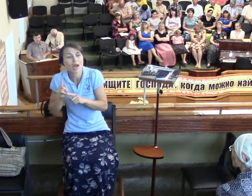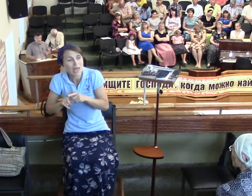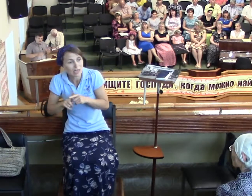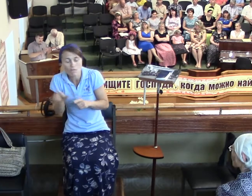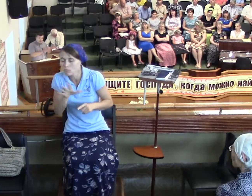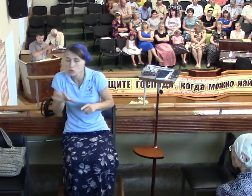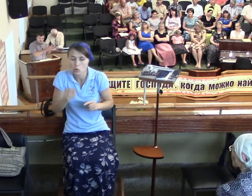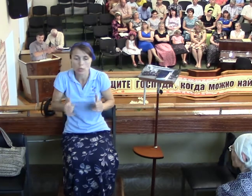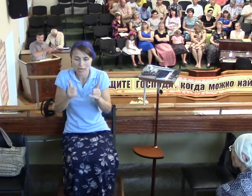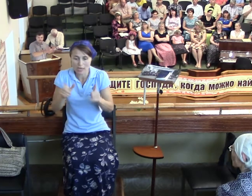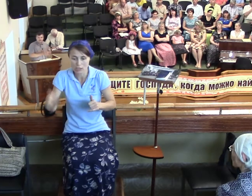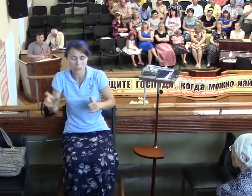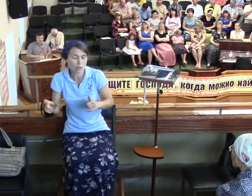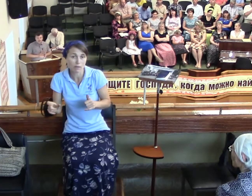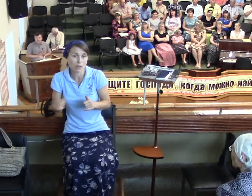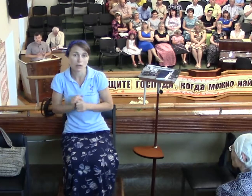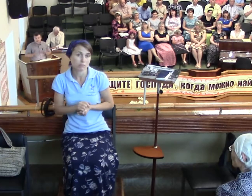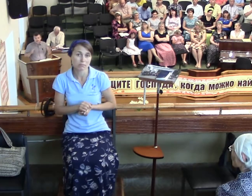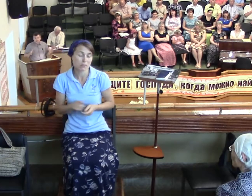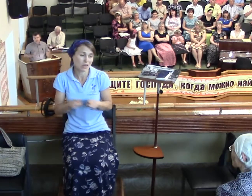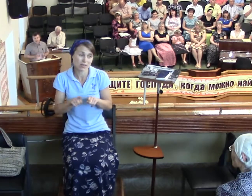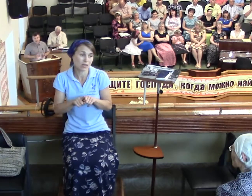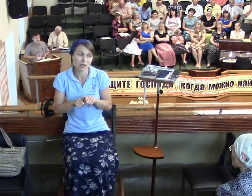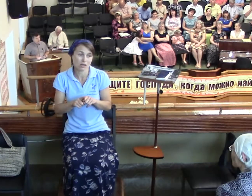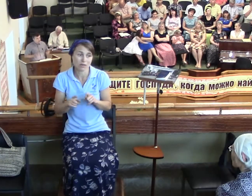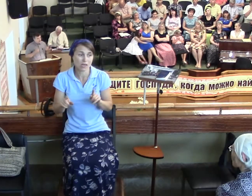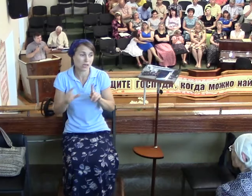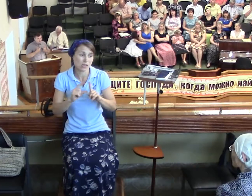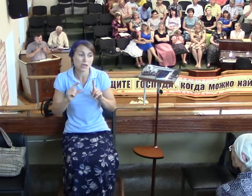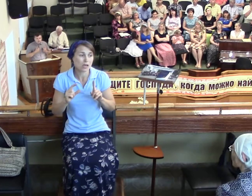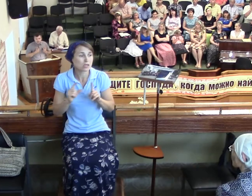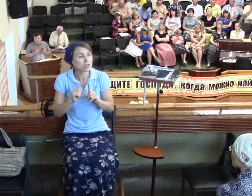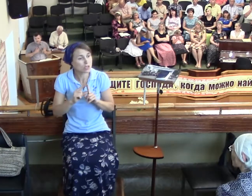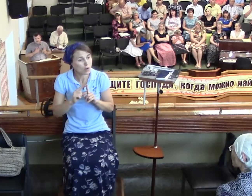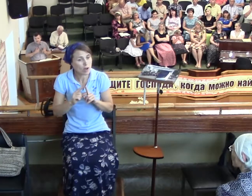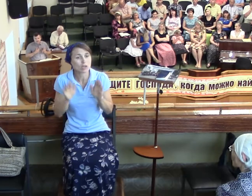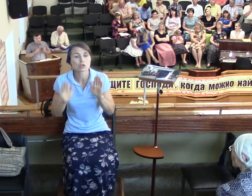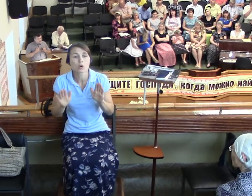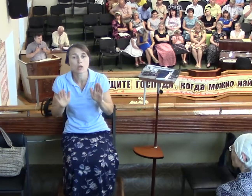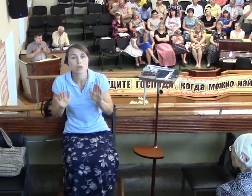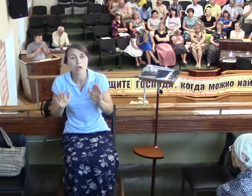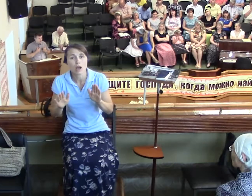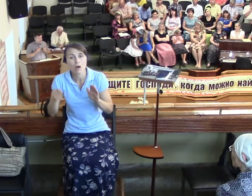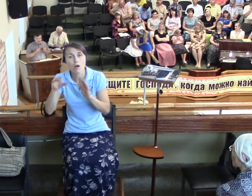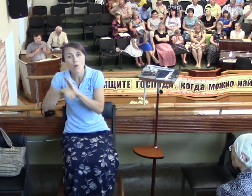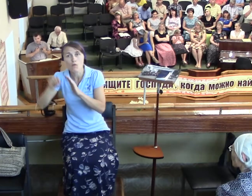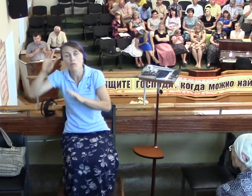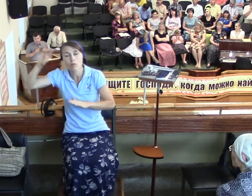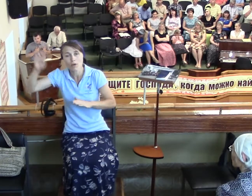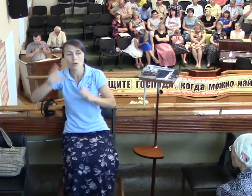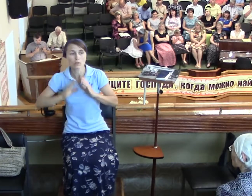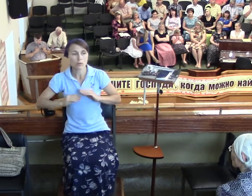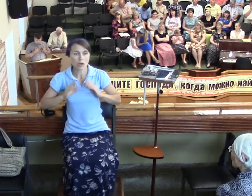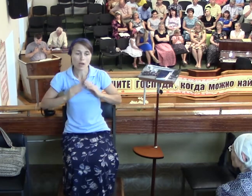человека. Он говорит вот те же самые слова, которые сказал когда-то его отец. Только в Боге успокаивается душа моя, только в